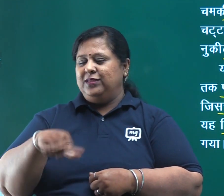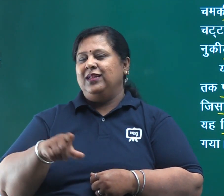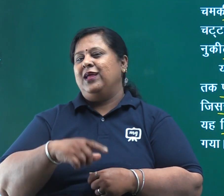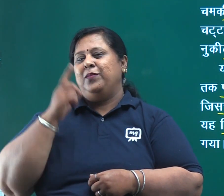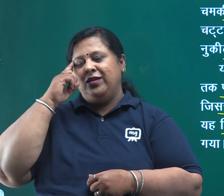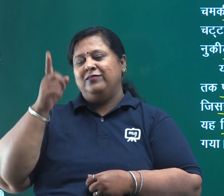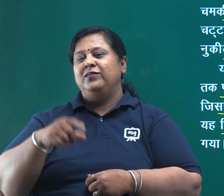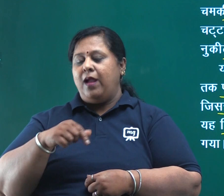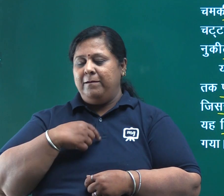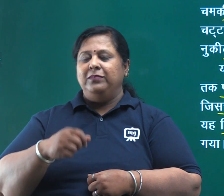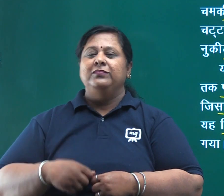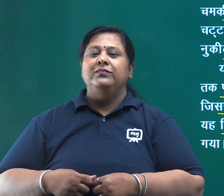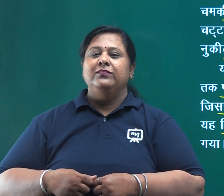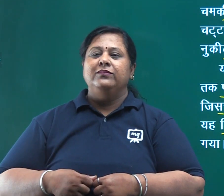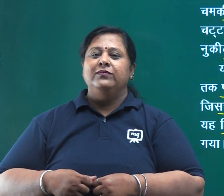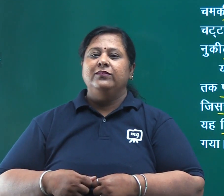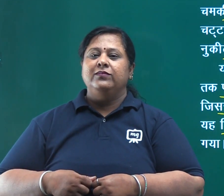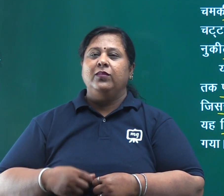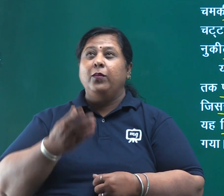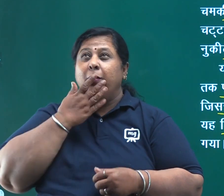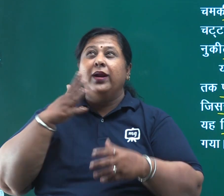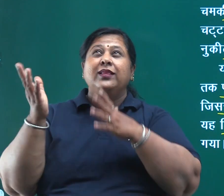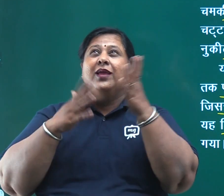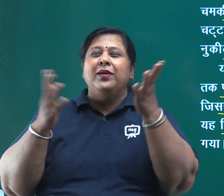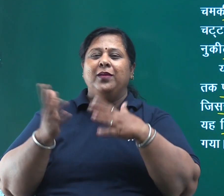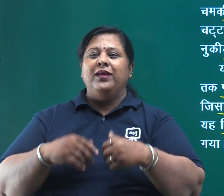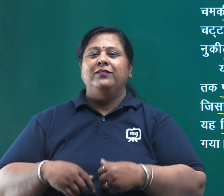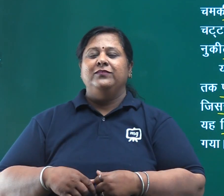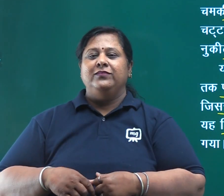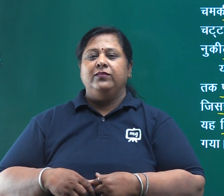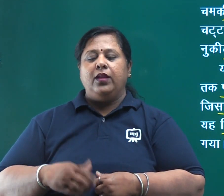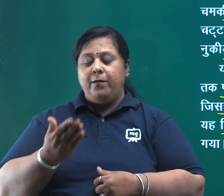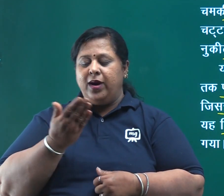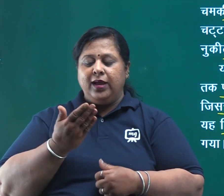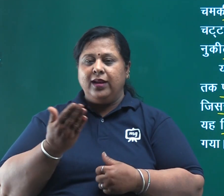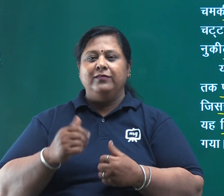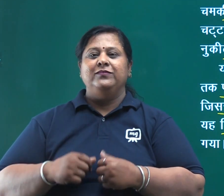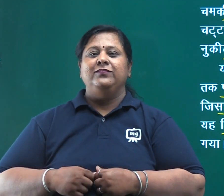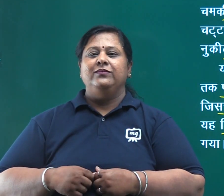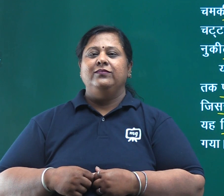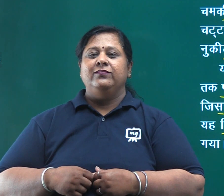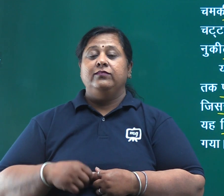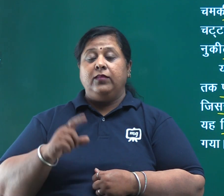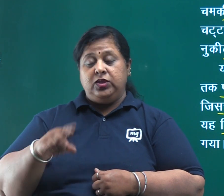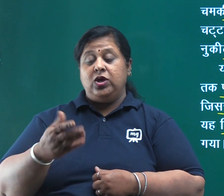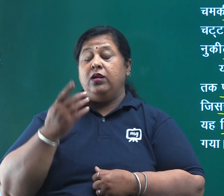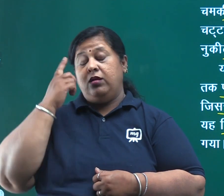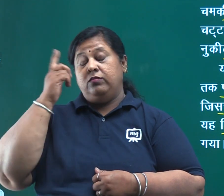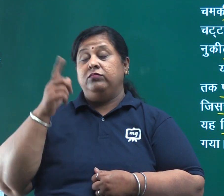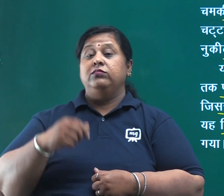भी हम प्रकृति के बारे में पढ़कर,